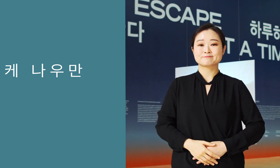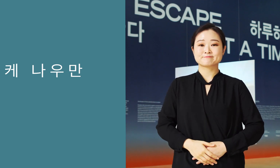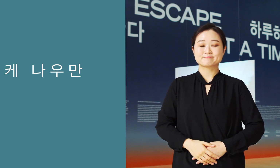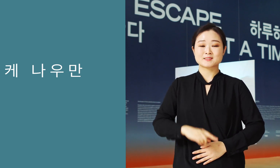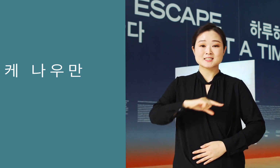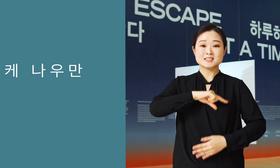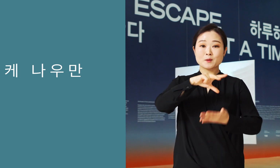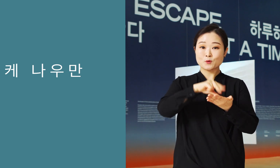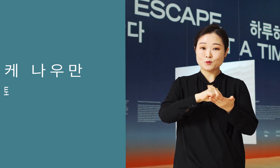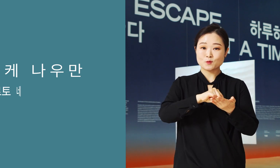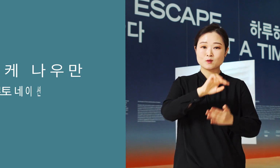프로토네이션,